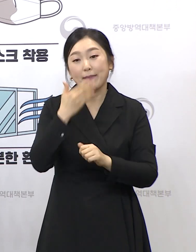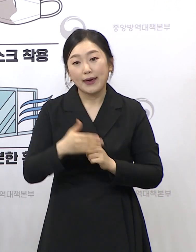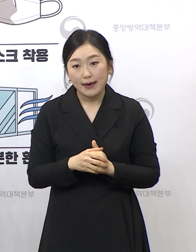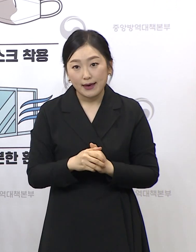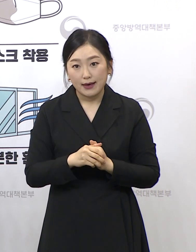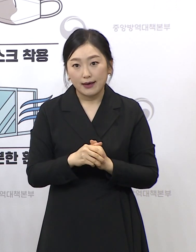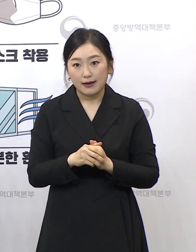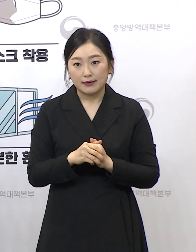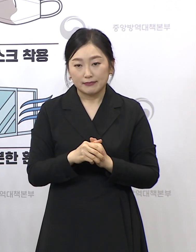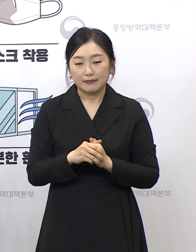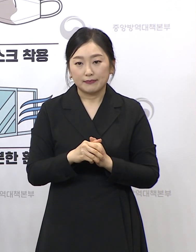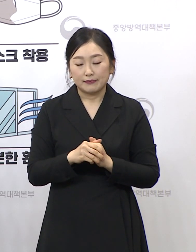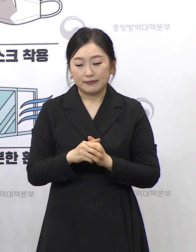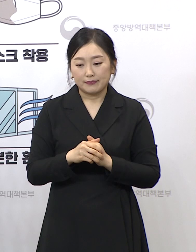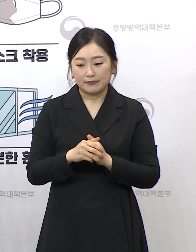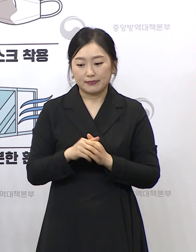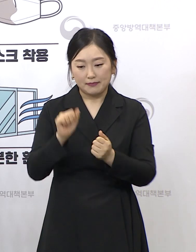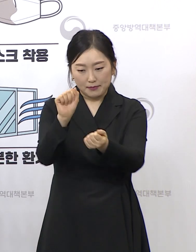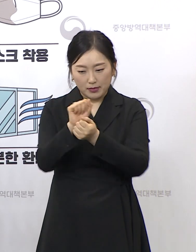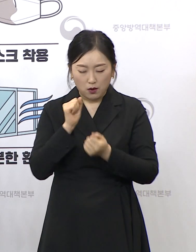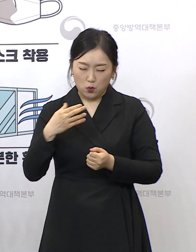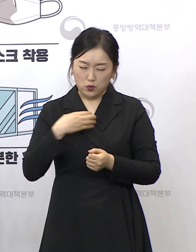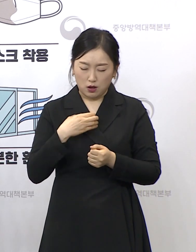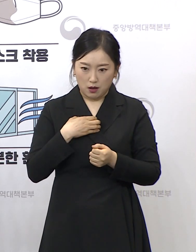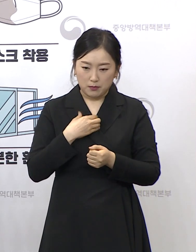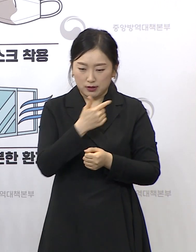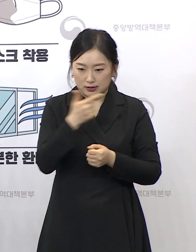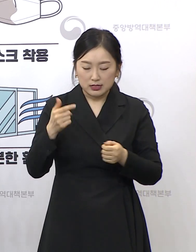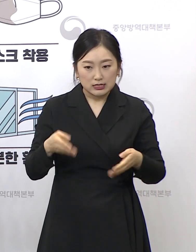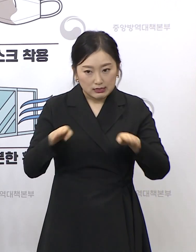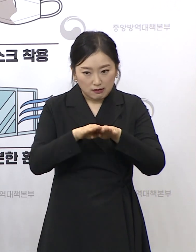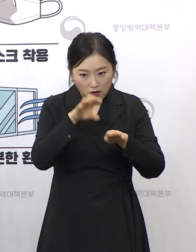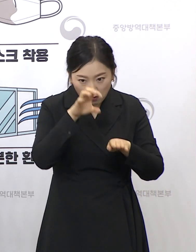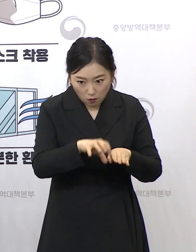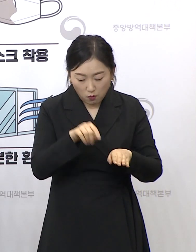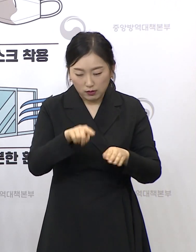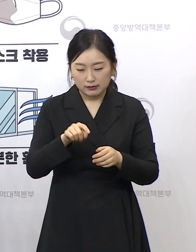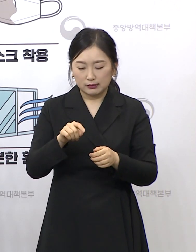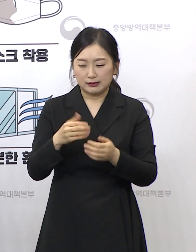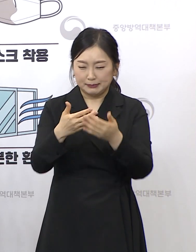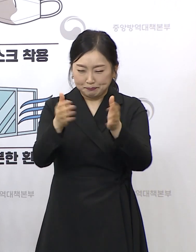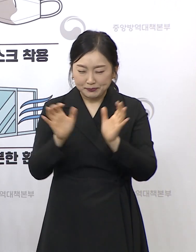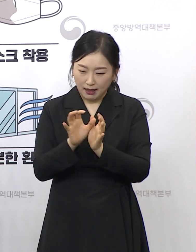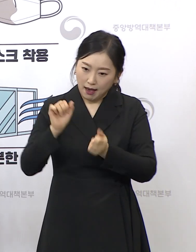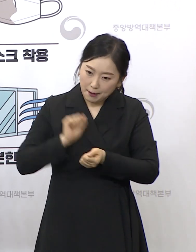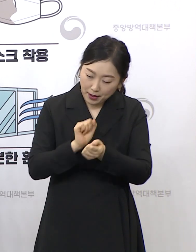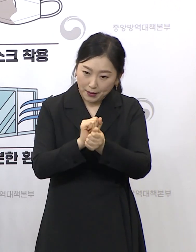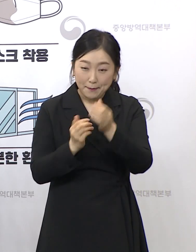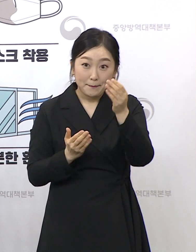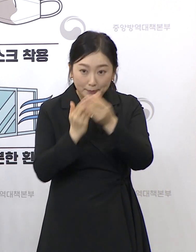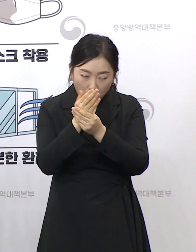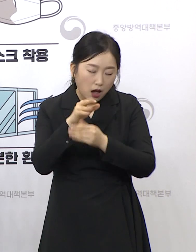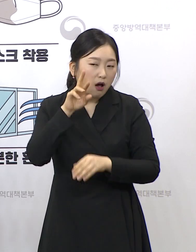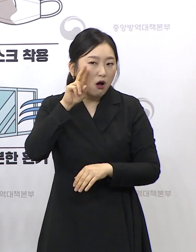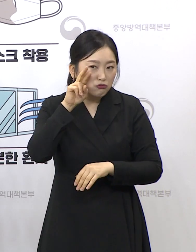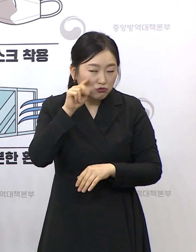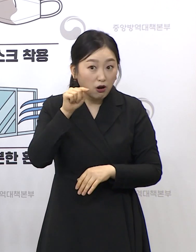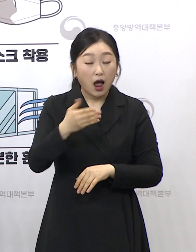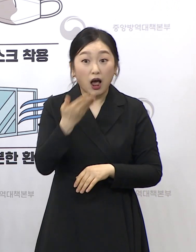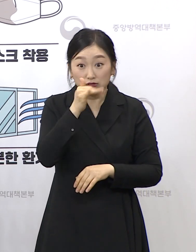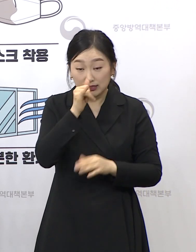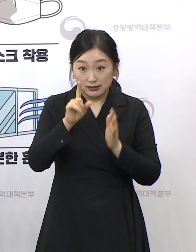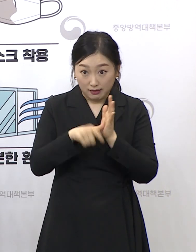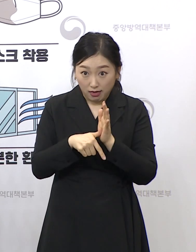우선 감염 취약 시설 그리고 다중 이용 시설에서 집단 감염이 발생하거나 발생할 우려가 있는 경우가 해당이